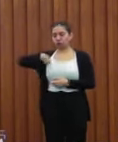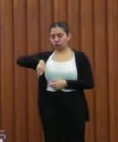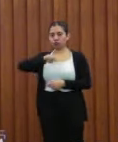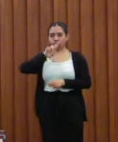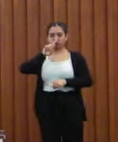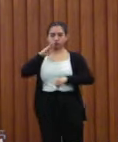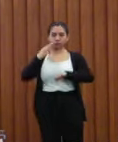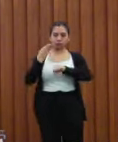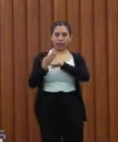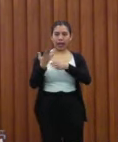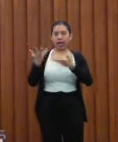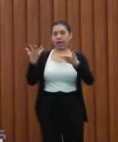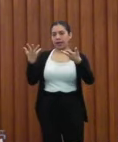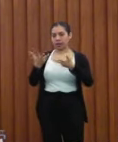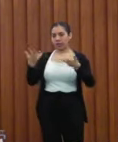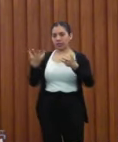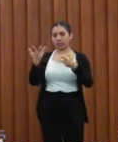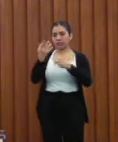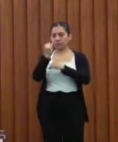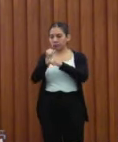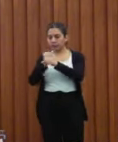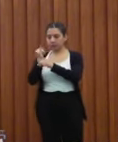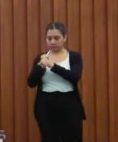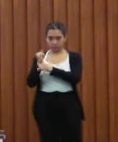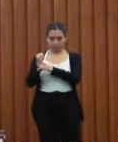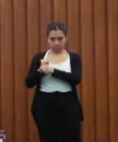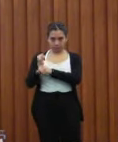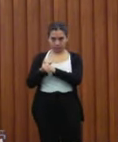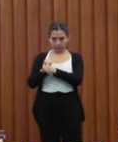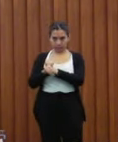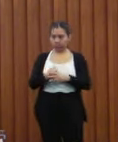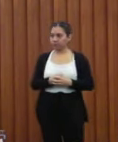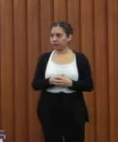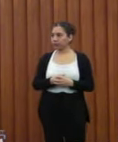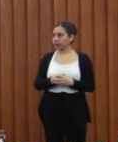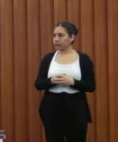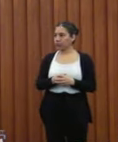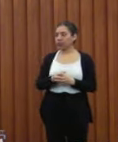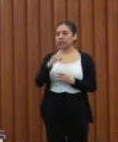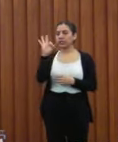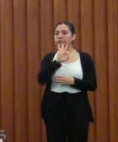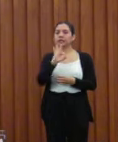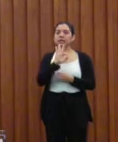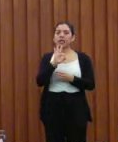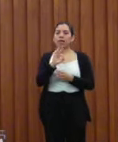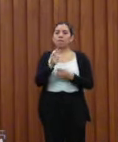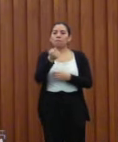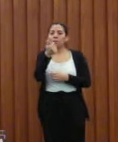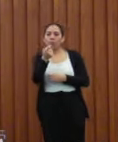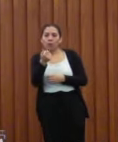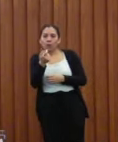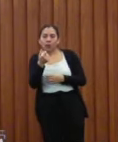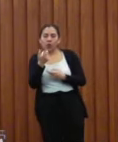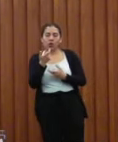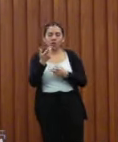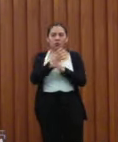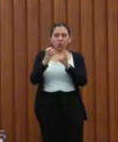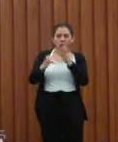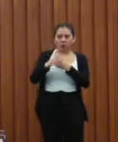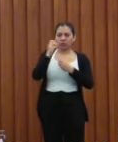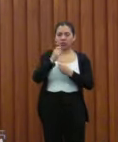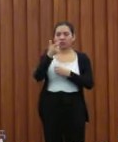esta labor, ¿no?, en la medida de lo posible, con nuestros pocos recursos que tenemos, pero no vamos a quitar de la mira que